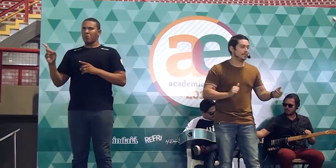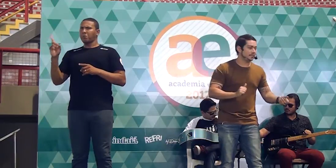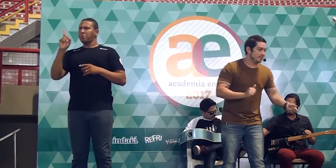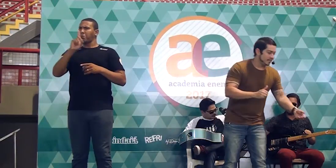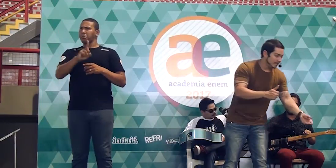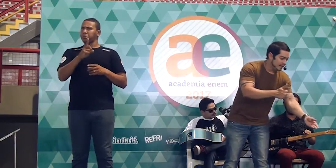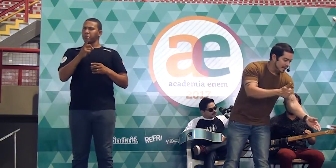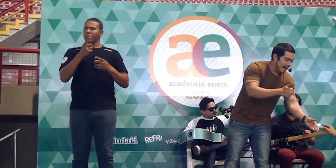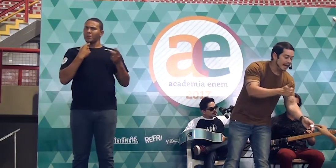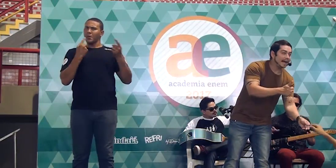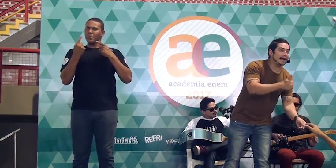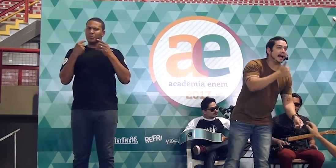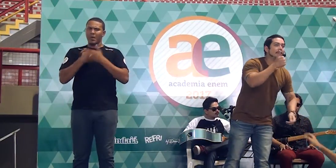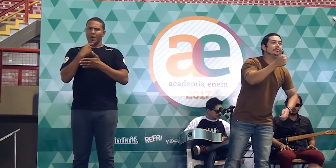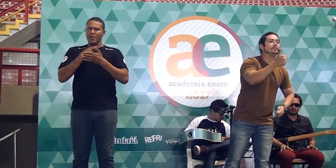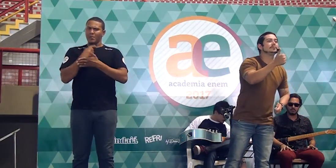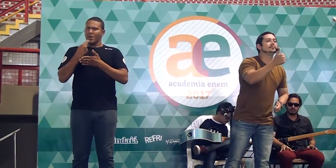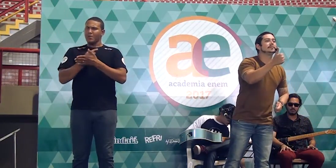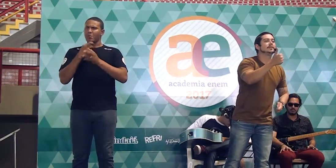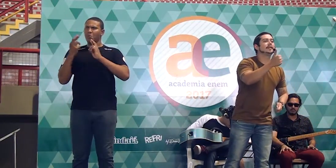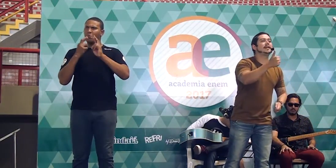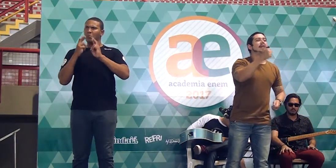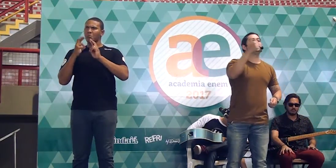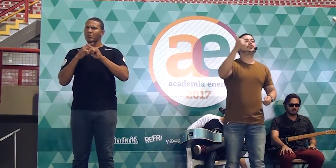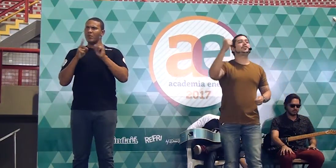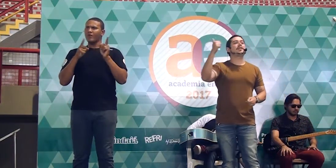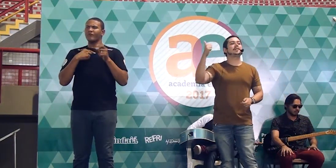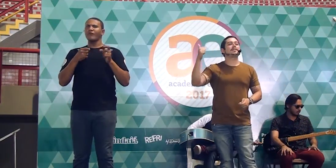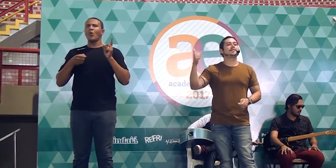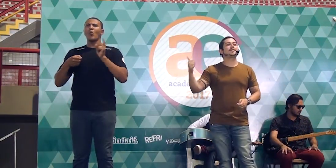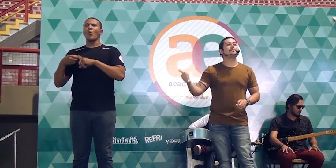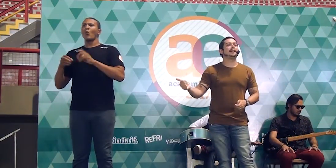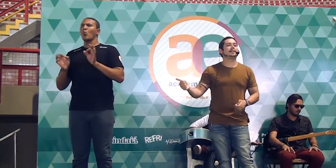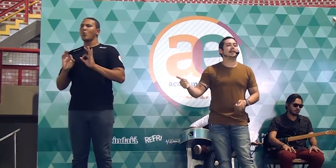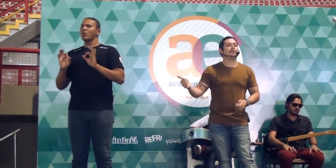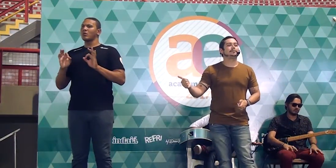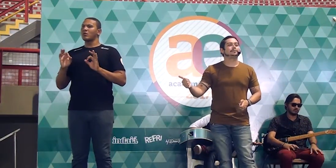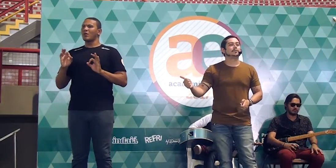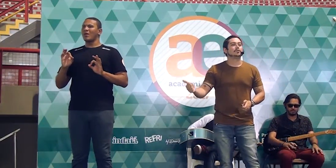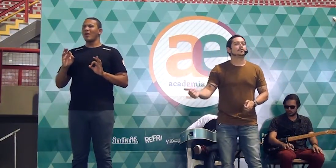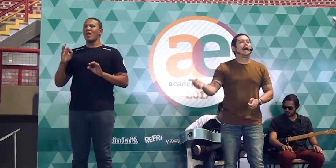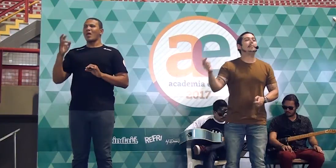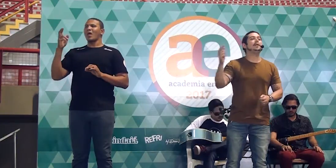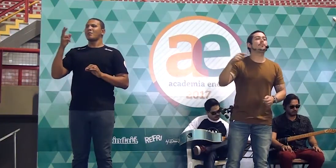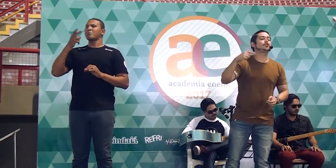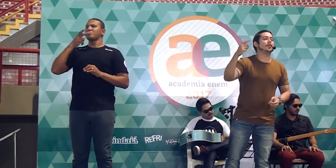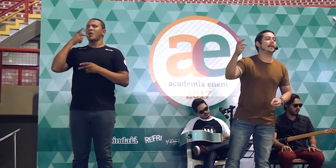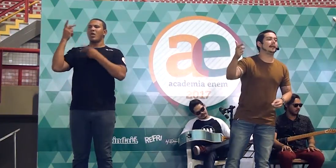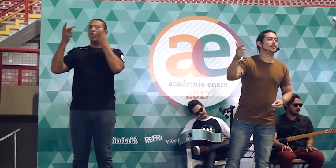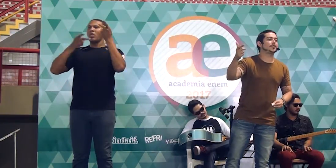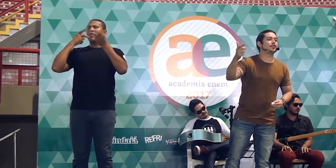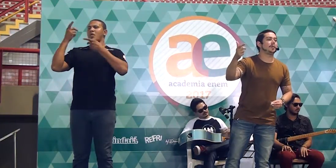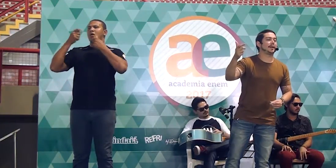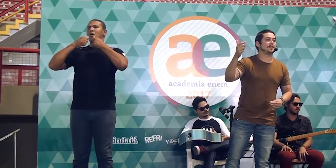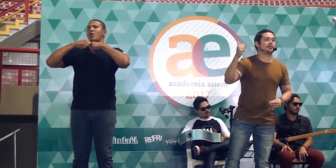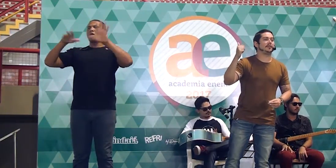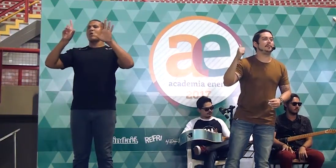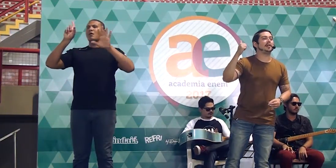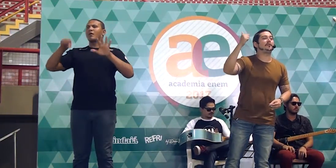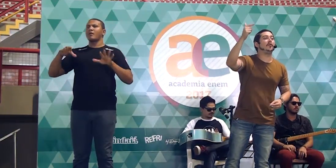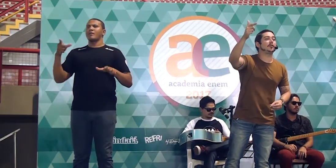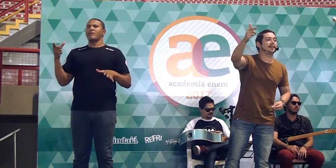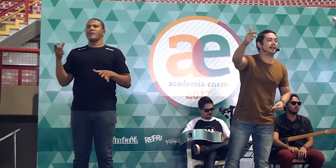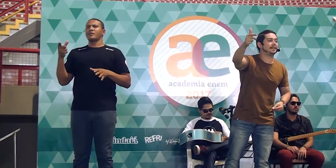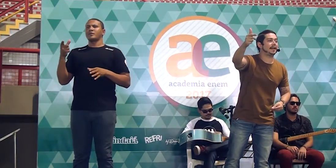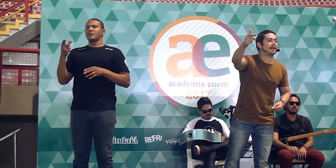voltou. Alegaram que ele tinha se matado. Amigos jornalistas, sob pressão da